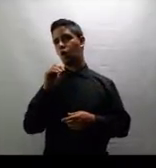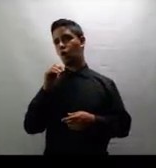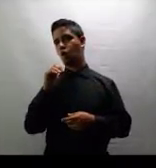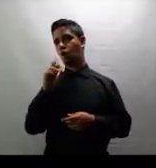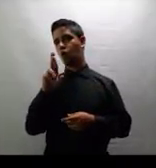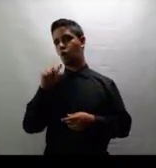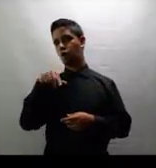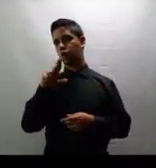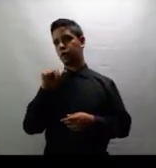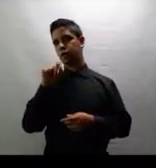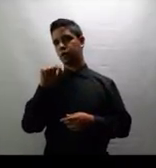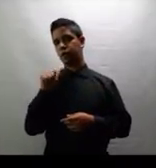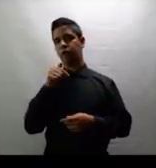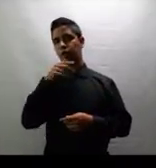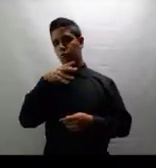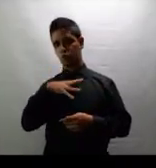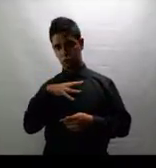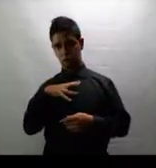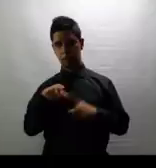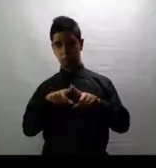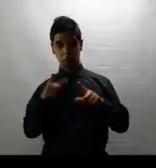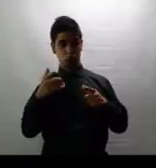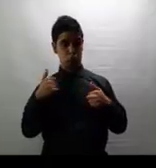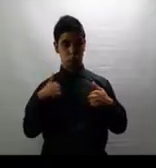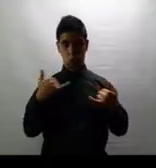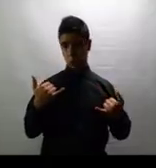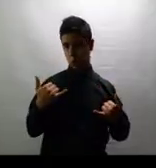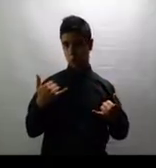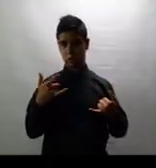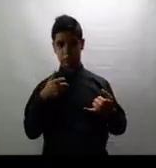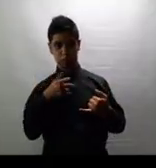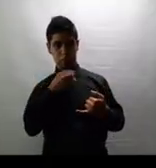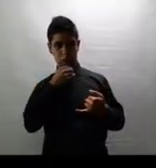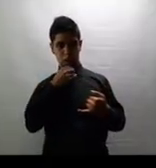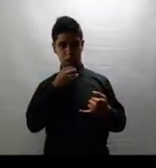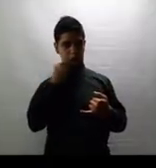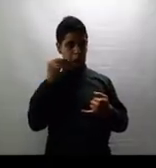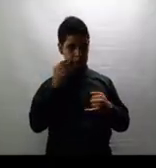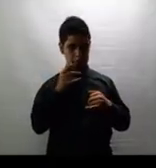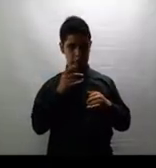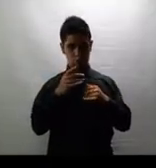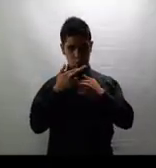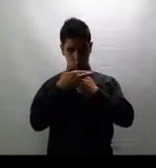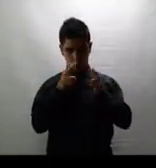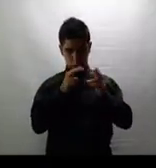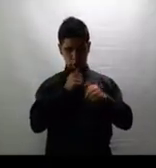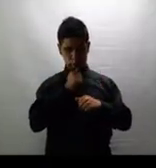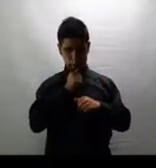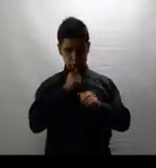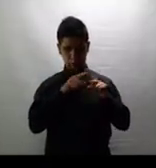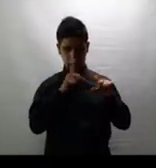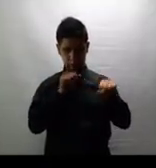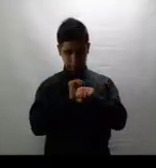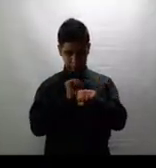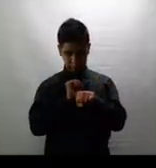éste pues este estoy en reclusión en mi cuarto así que